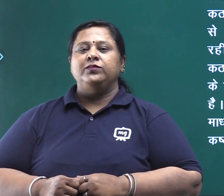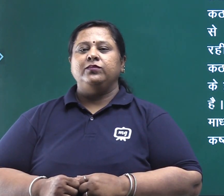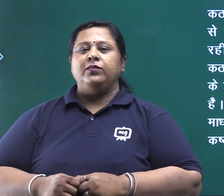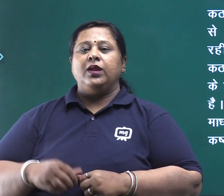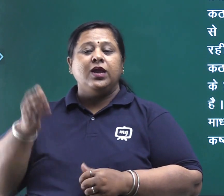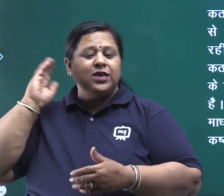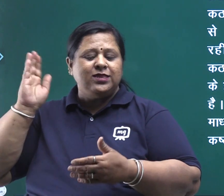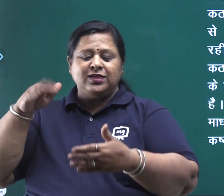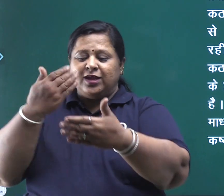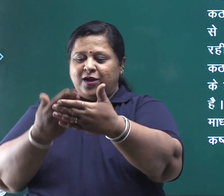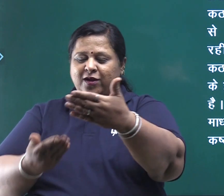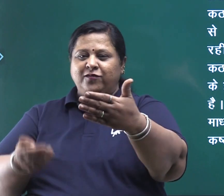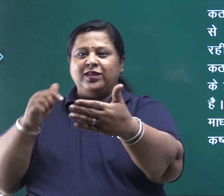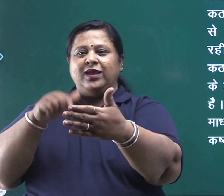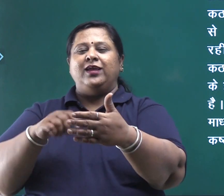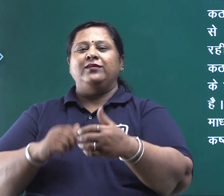इस कविता के